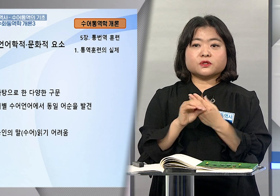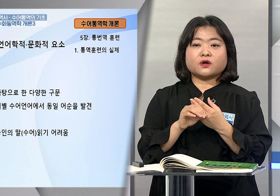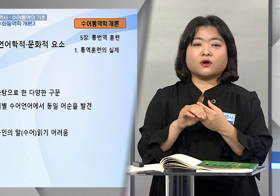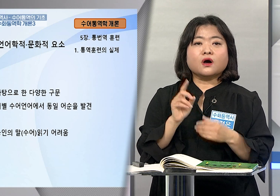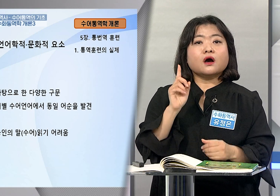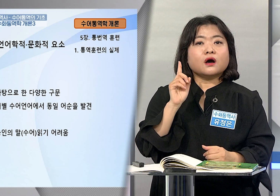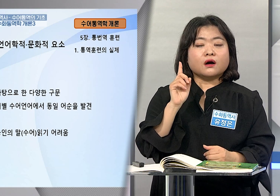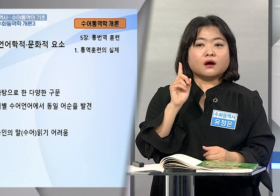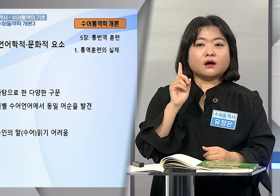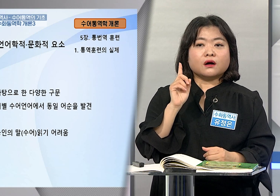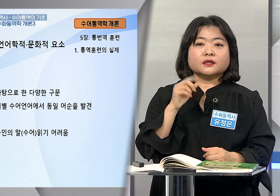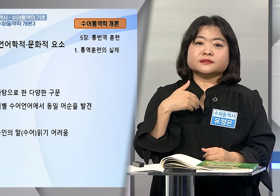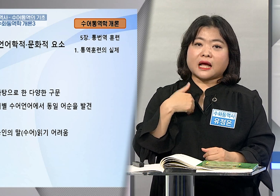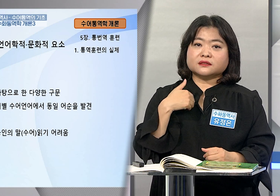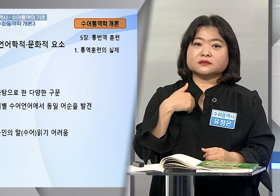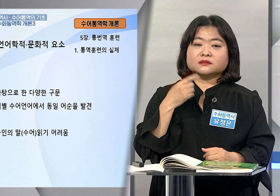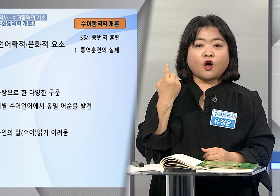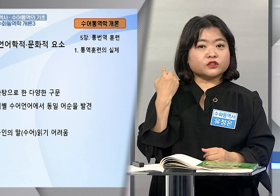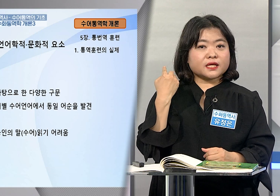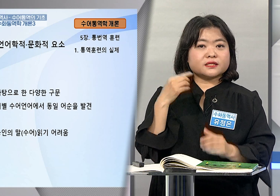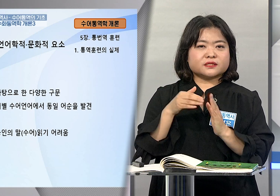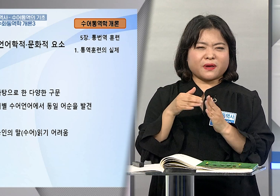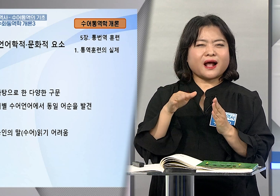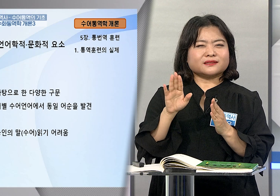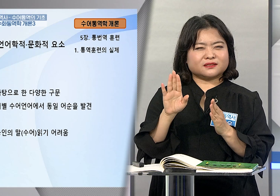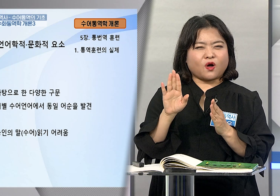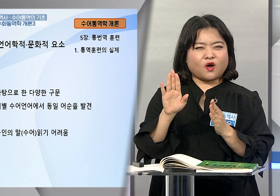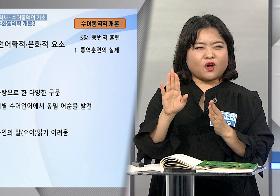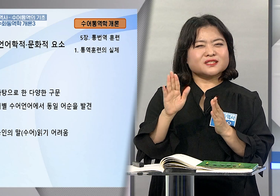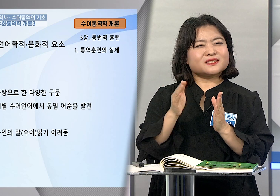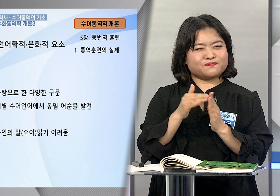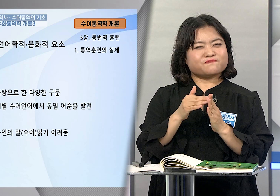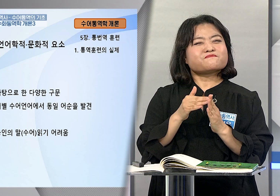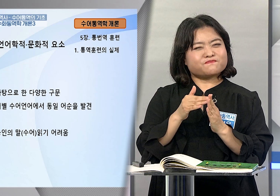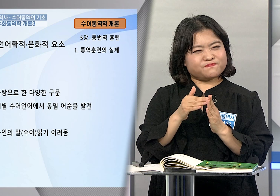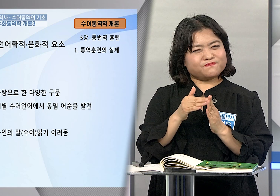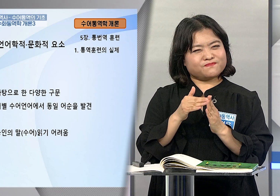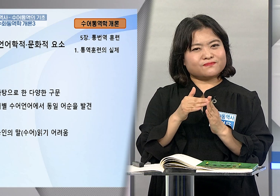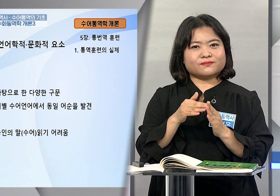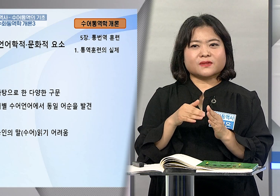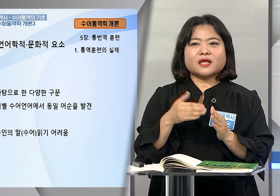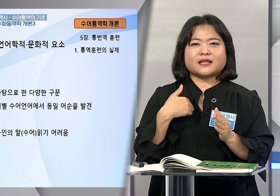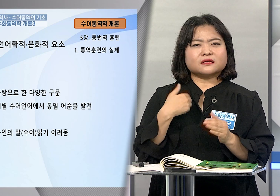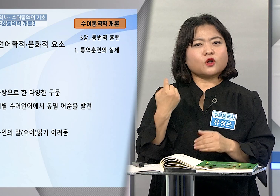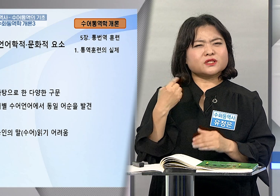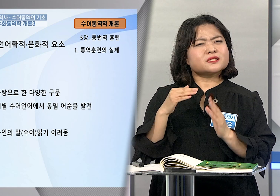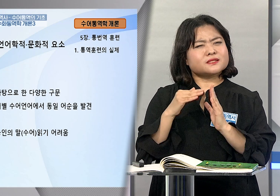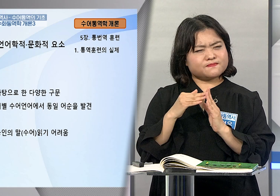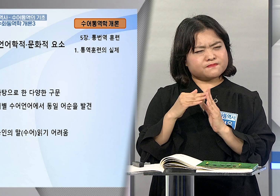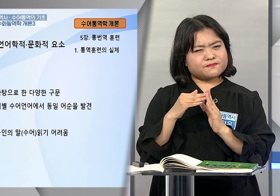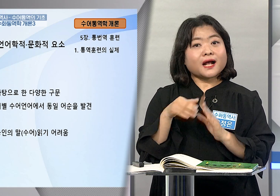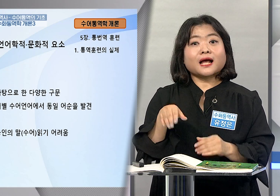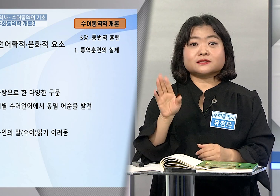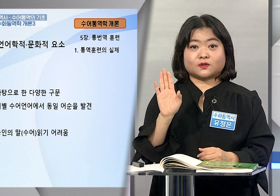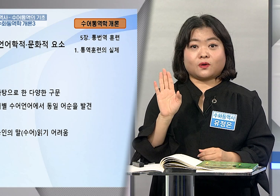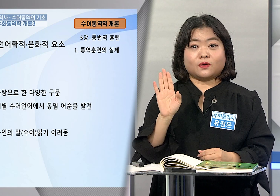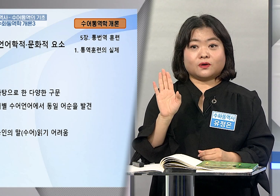들면요. 나는 어제 집에 갔어. 집. 나는 어제 집 갔어. 이런